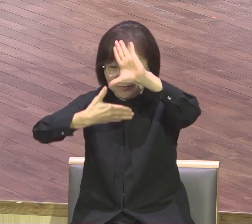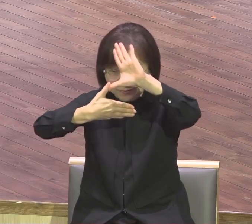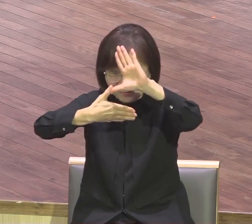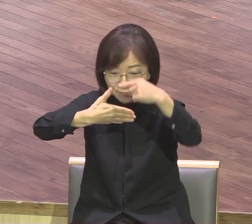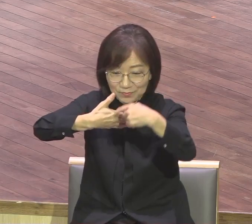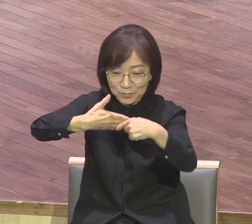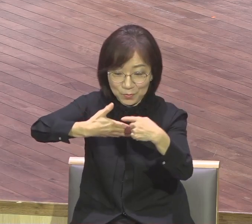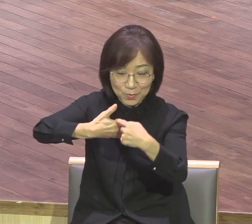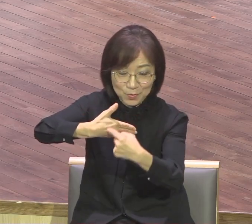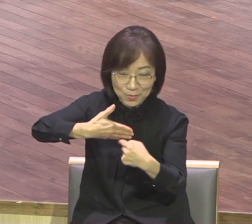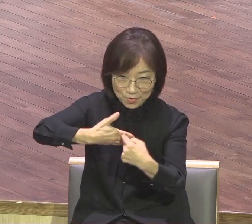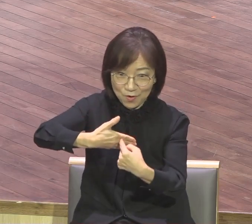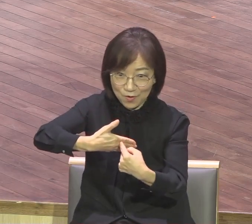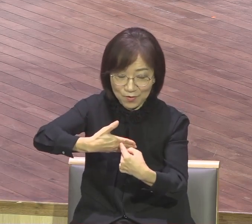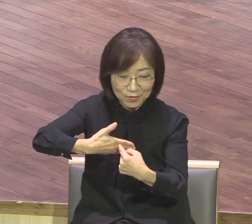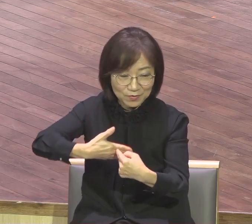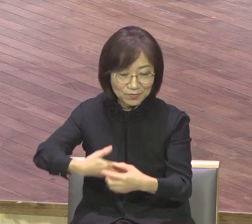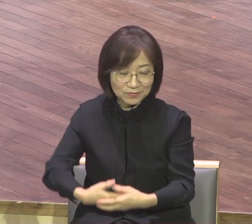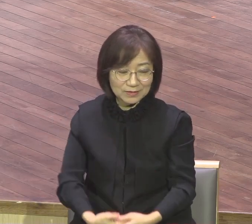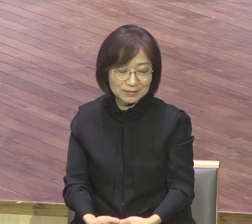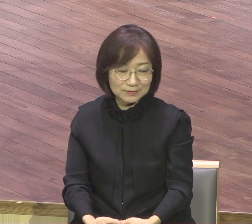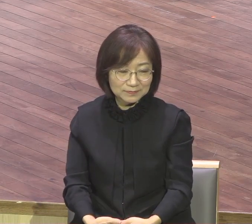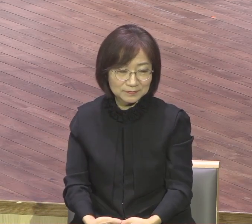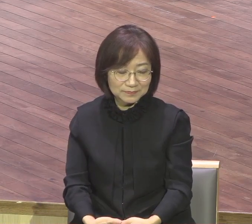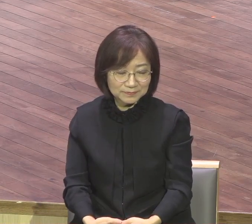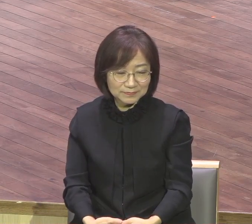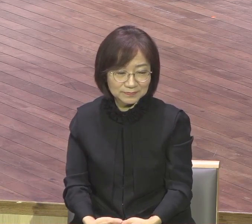superior oeste de Sudamérica. 이